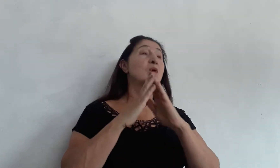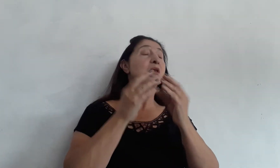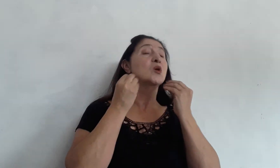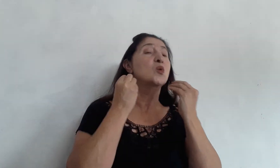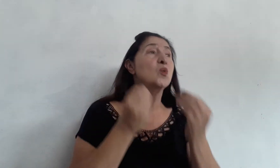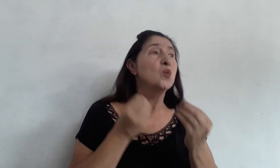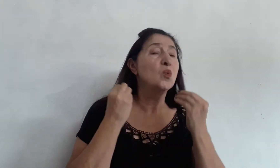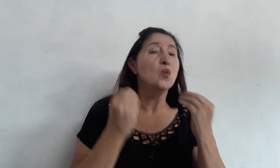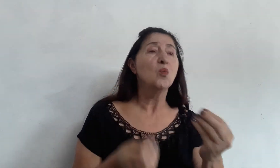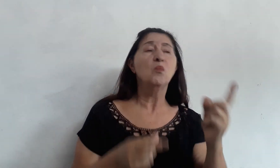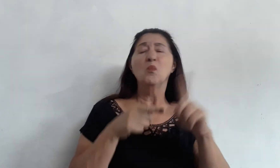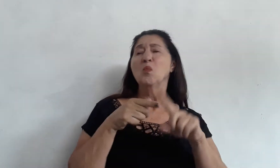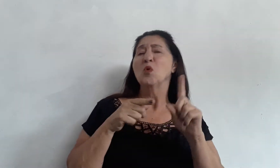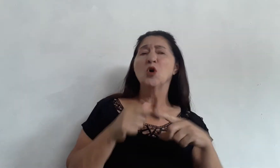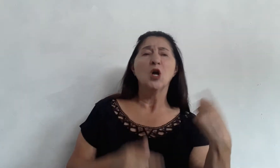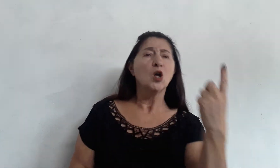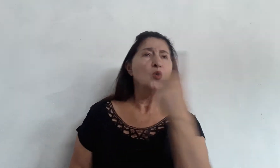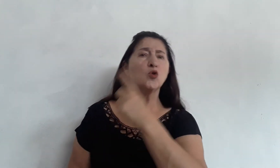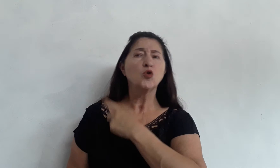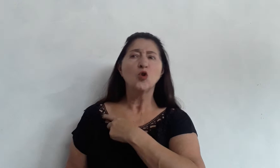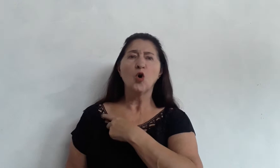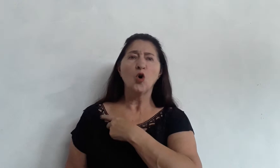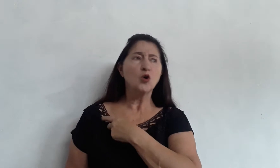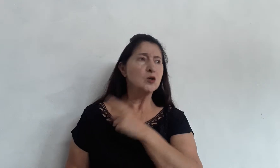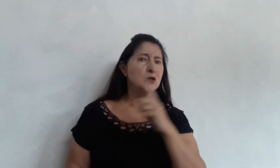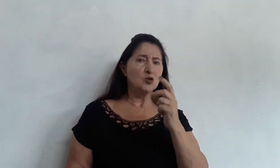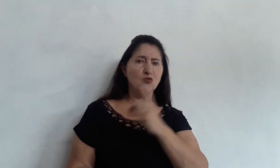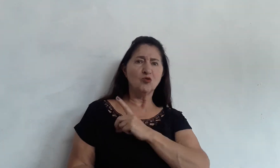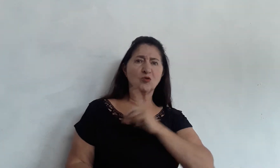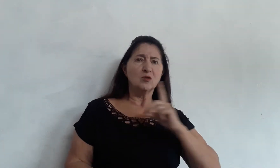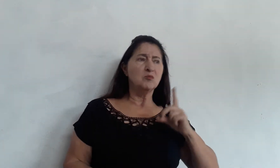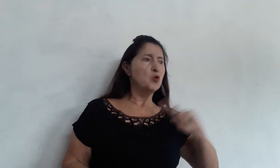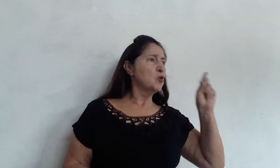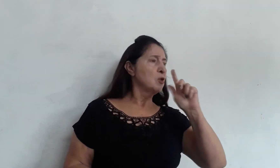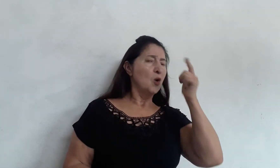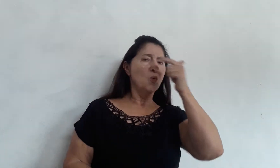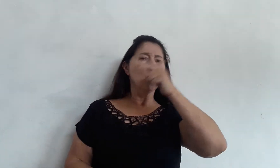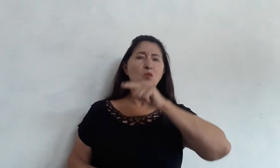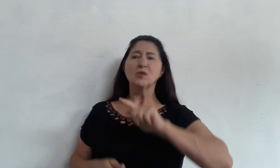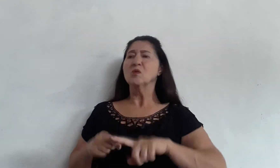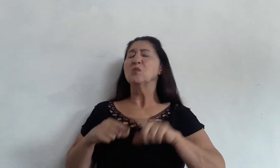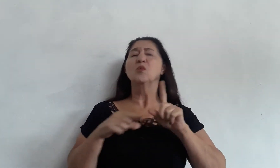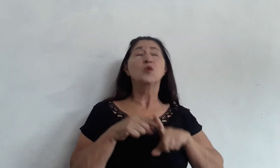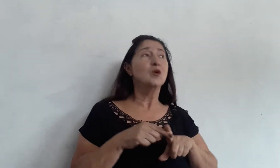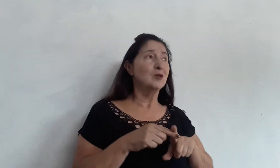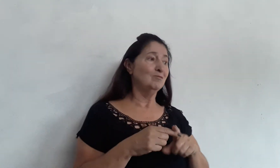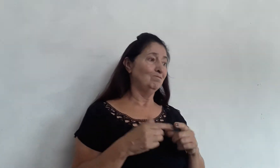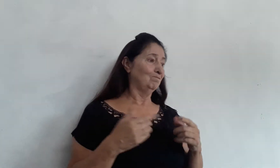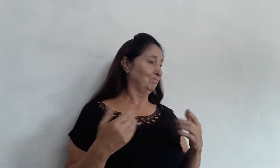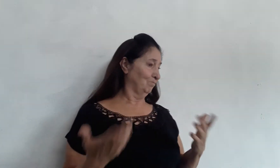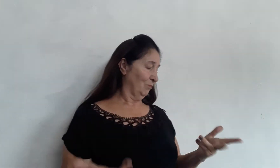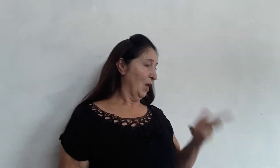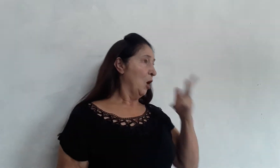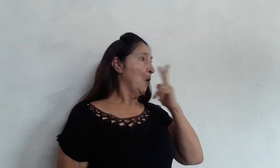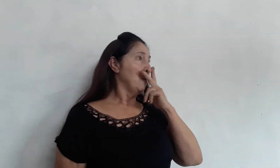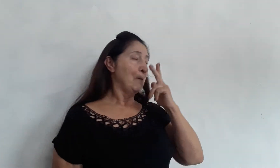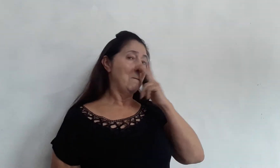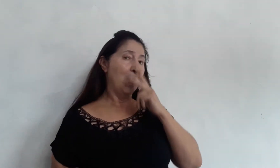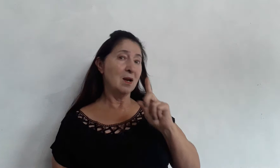nós não conseguimos expulsar o espírito?" Jesus respondeu: "Essa espécie de demônios não pode ser expulsa de